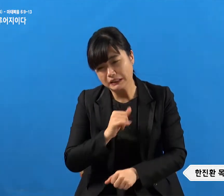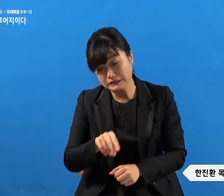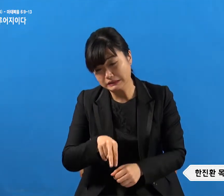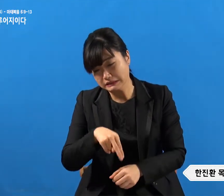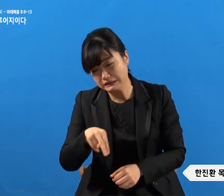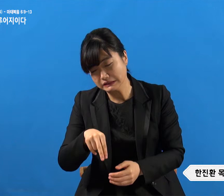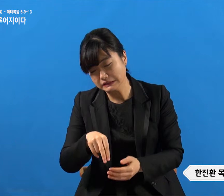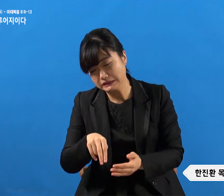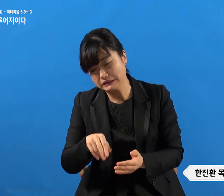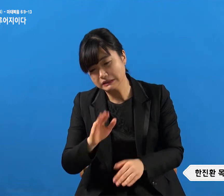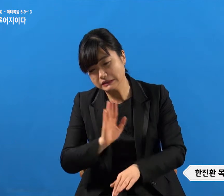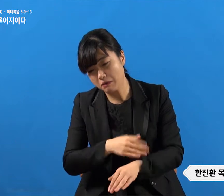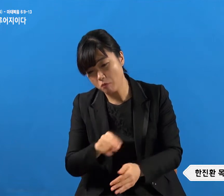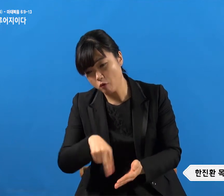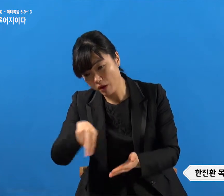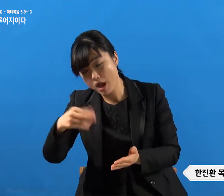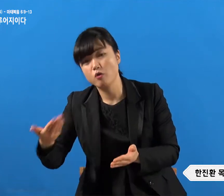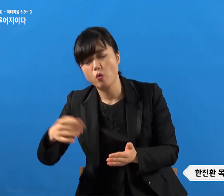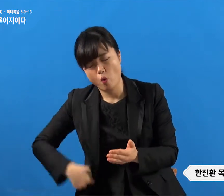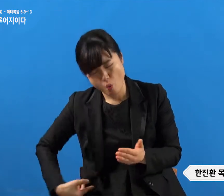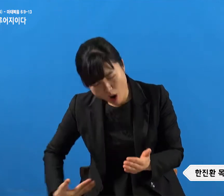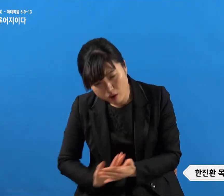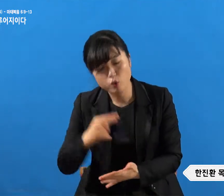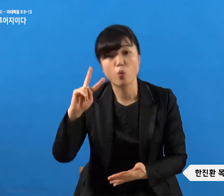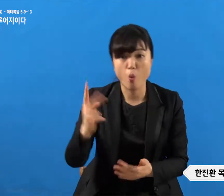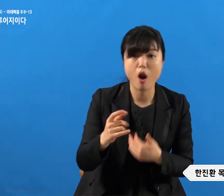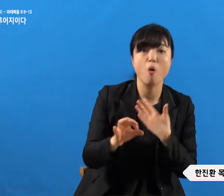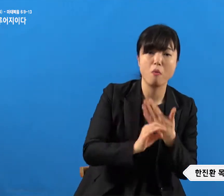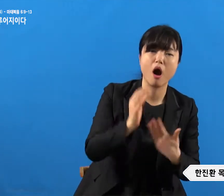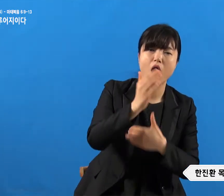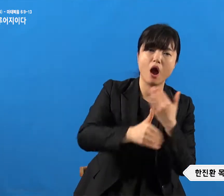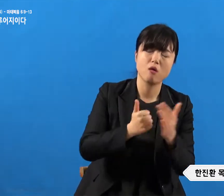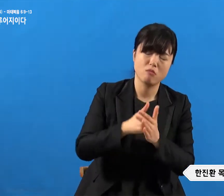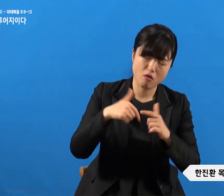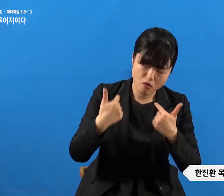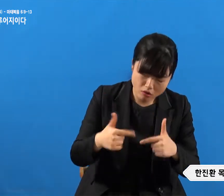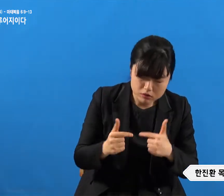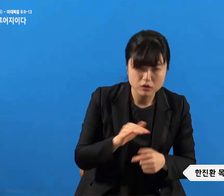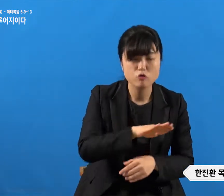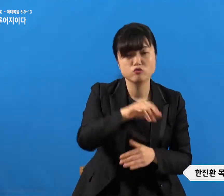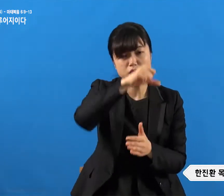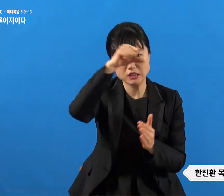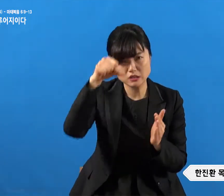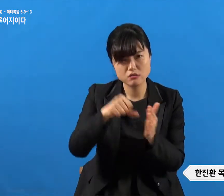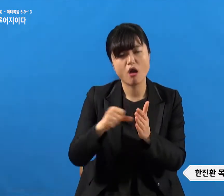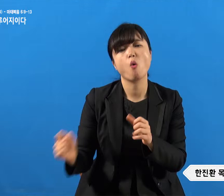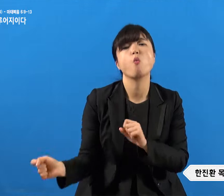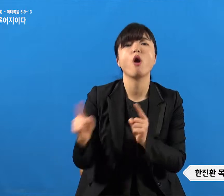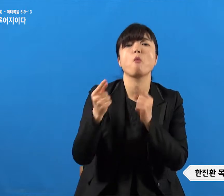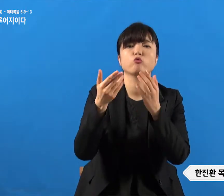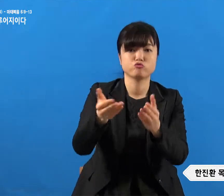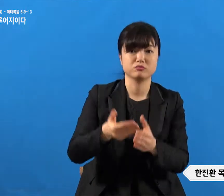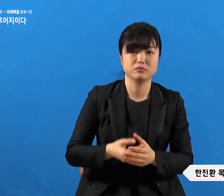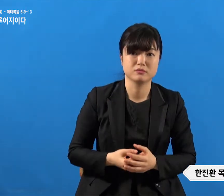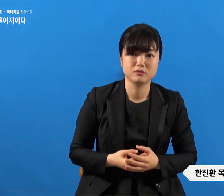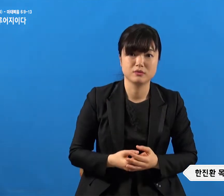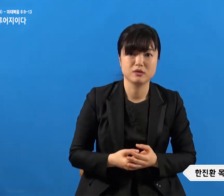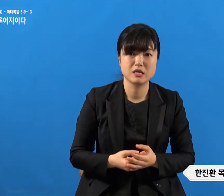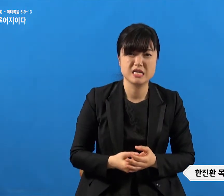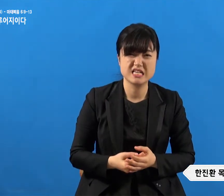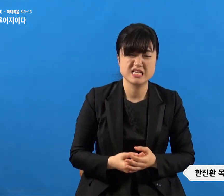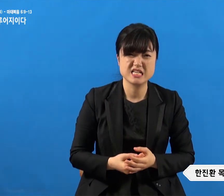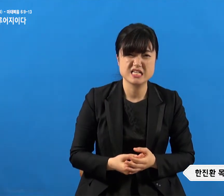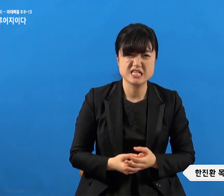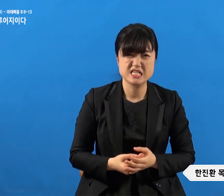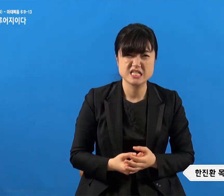할지라도 전심으로 회개하고 돌이키면 하나님은 얼마든지 우리 인생을 회복시켜 주십니다.